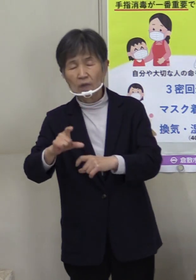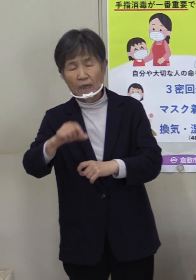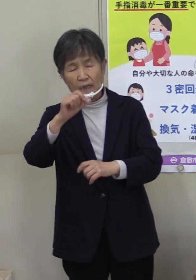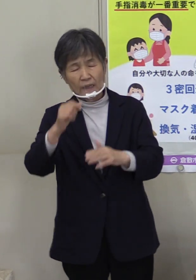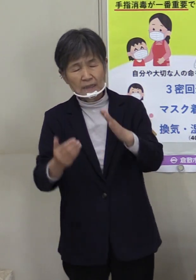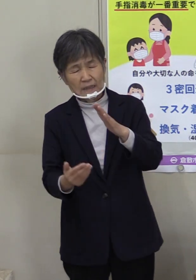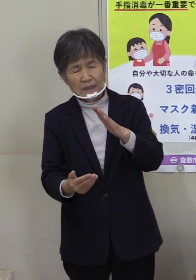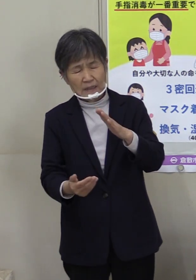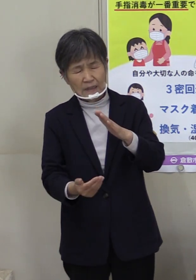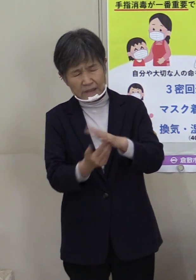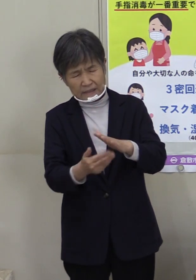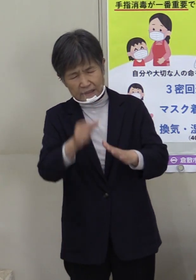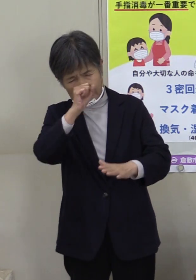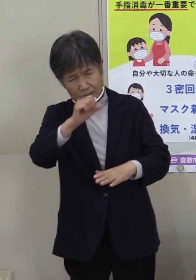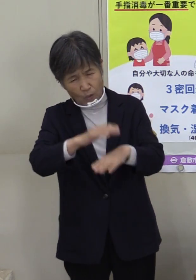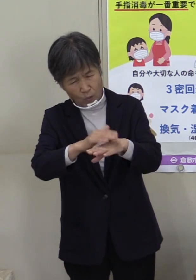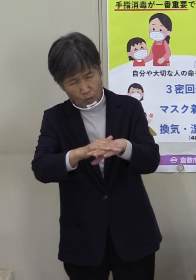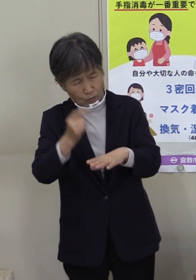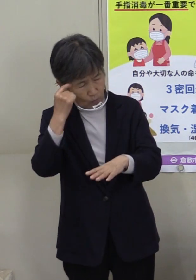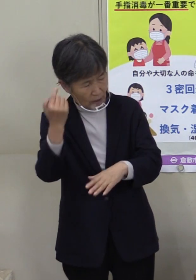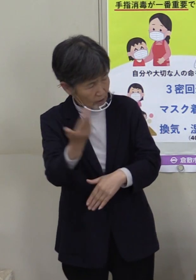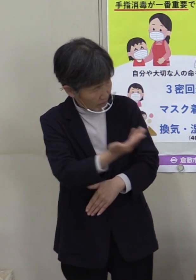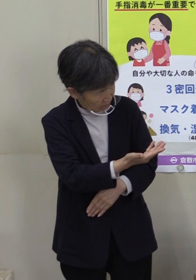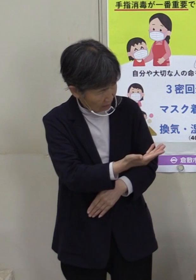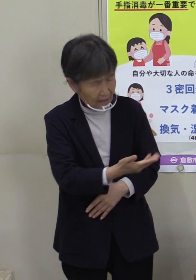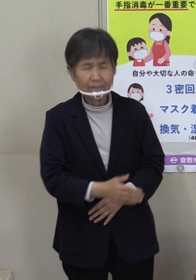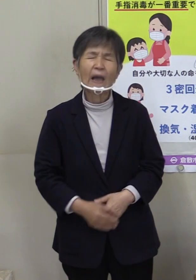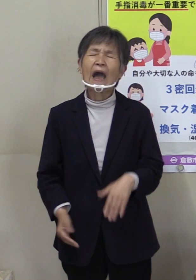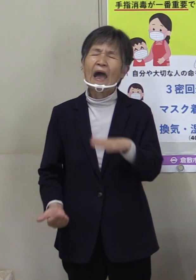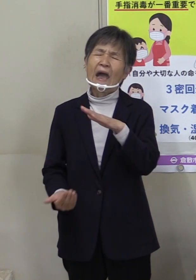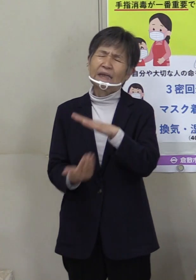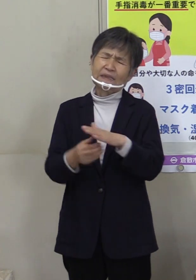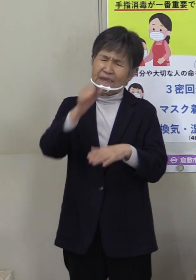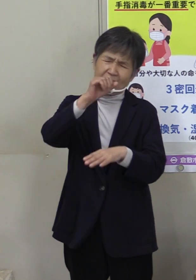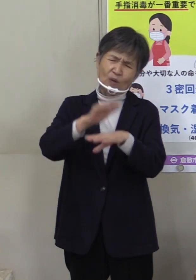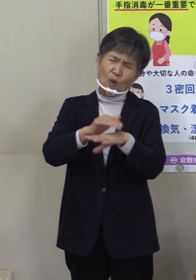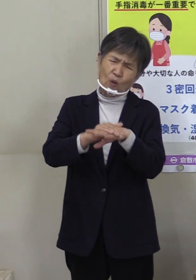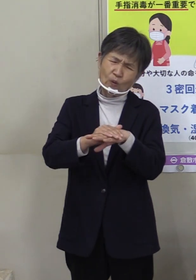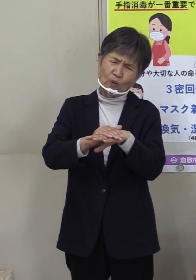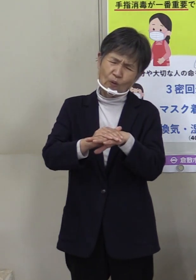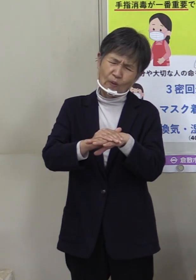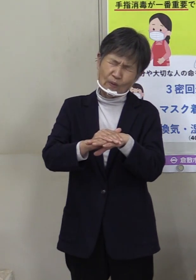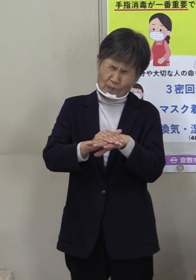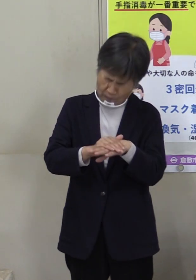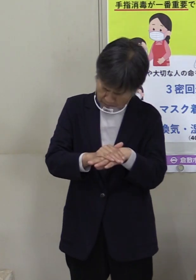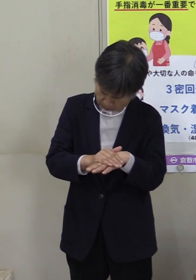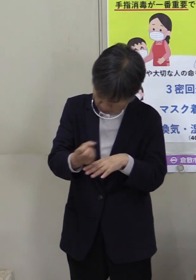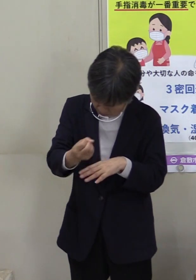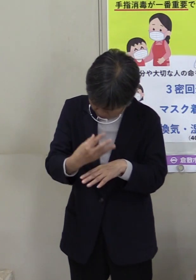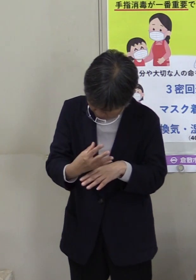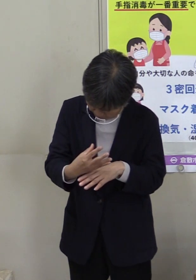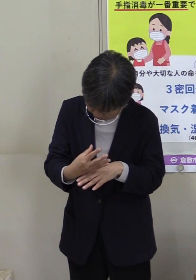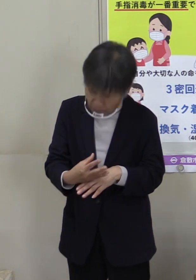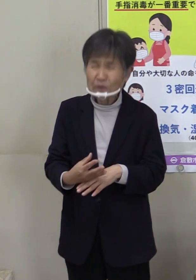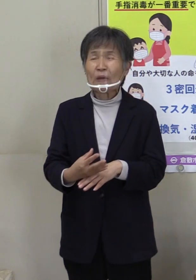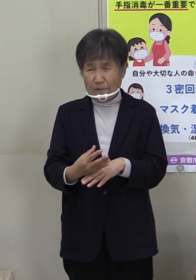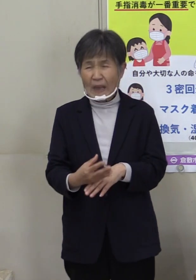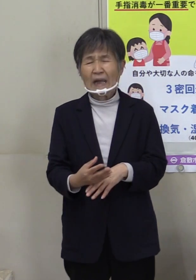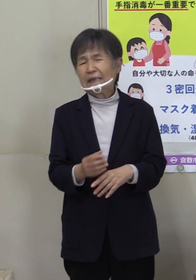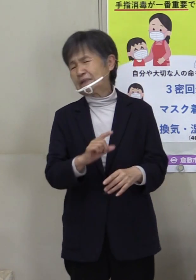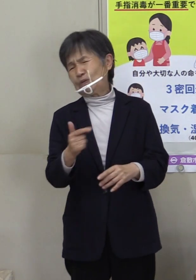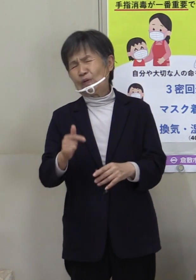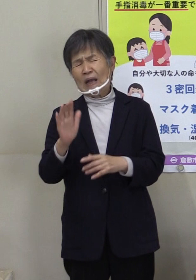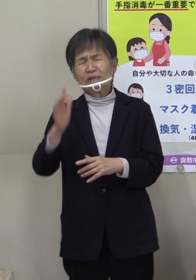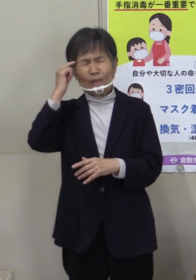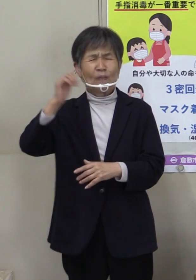ベストかどうかと言われたときには、必ずしもそれがベストかどうかというのは議論の余地はあろうかと思い